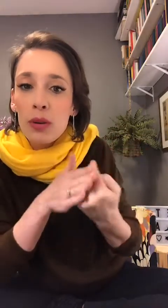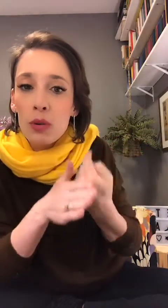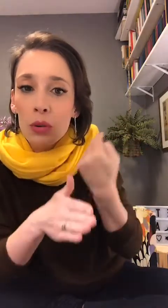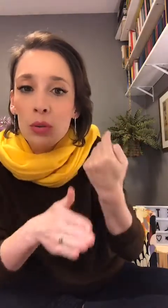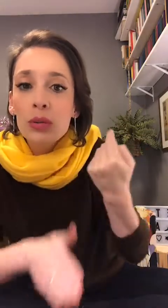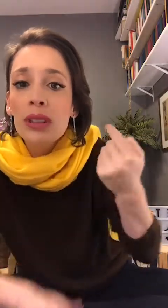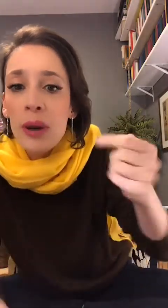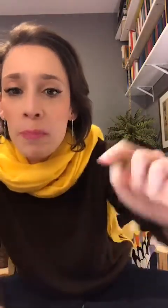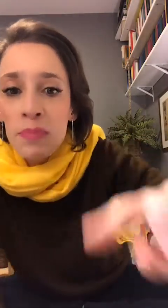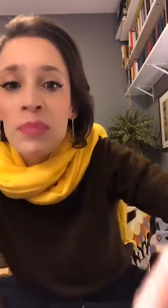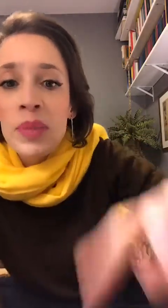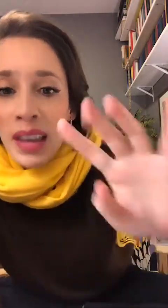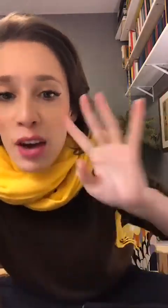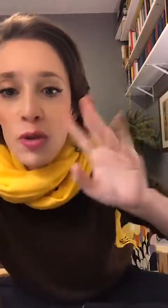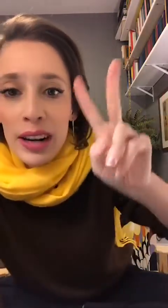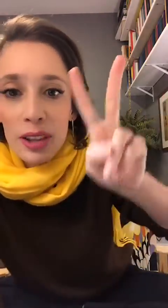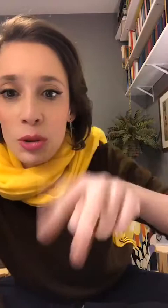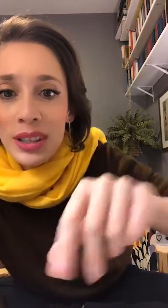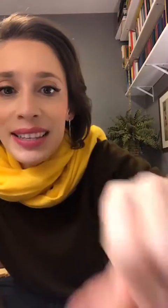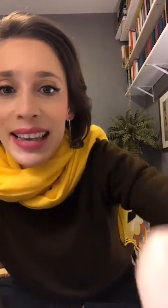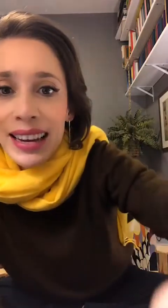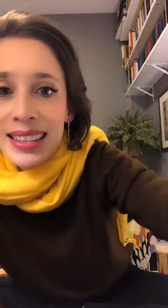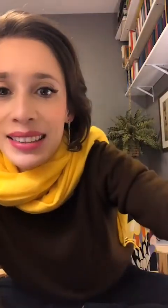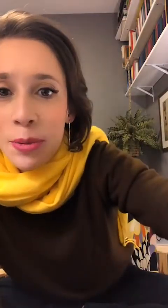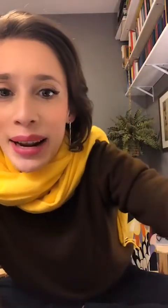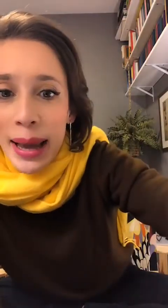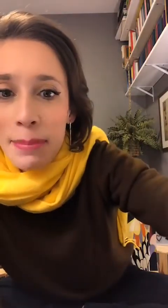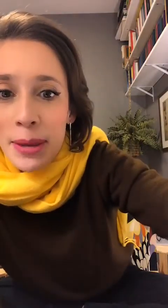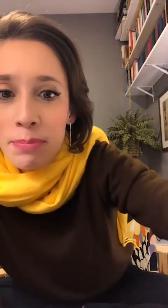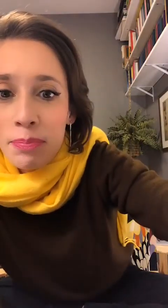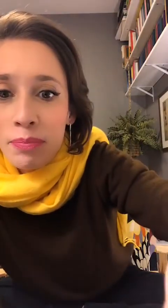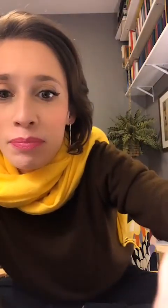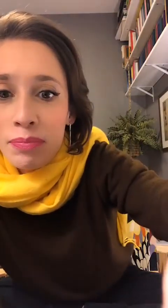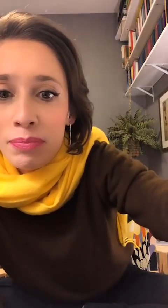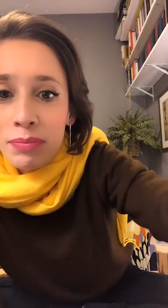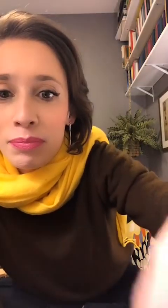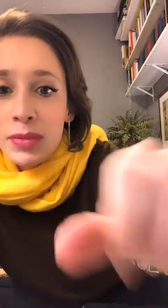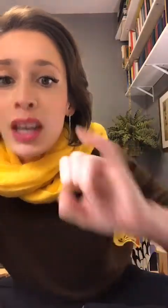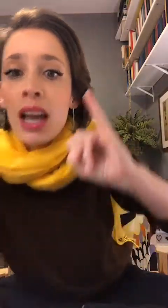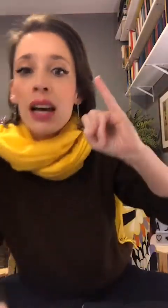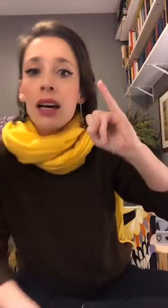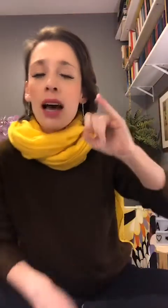mandou pergunta. Eu vou ler todas elas então para a Gabi.